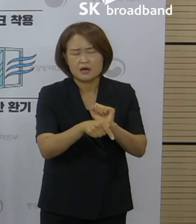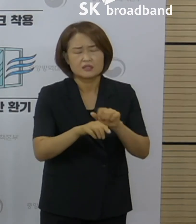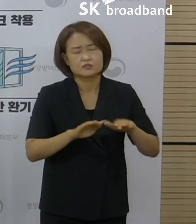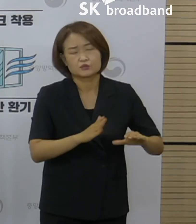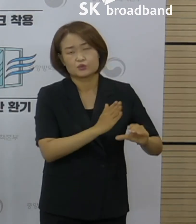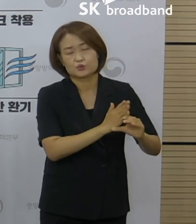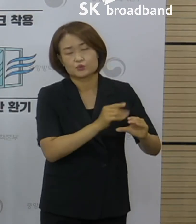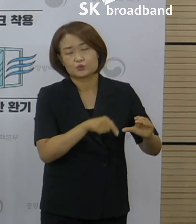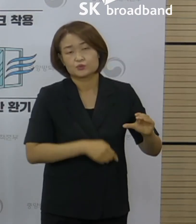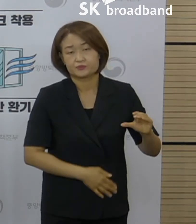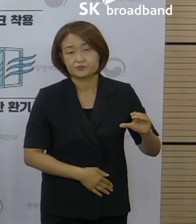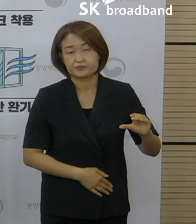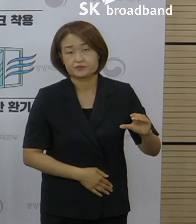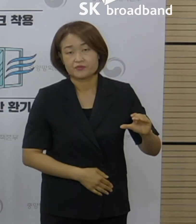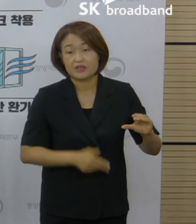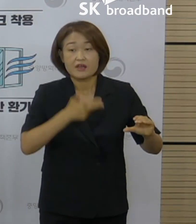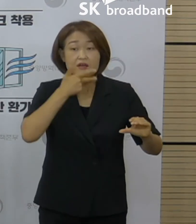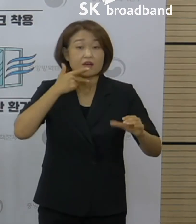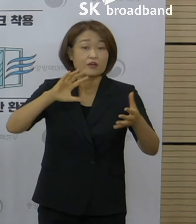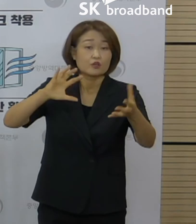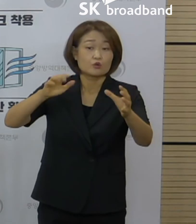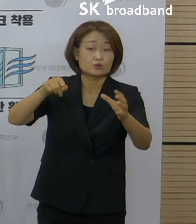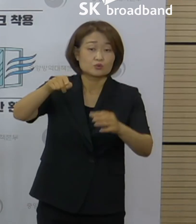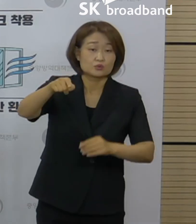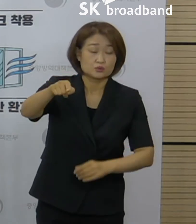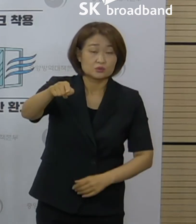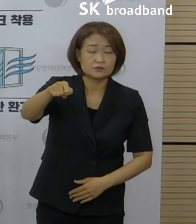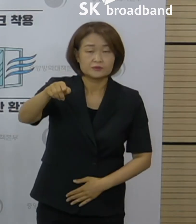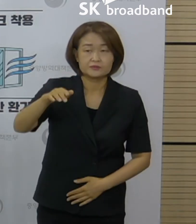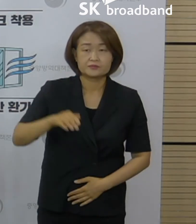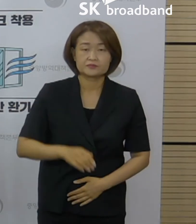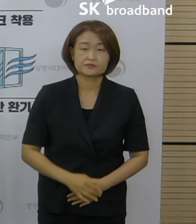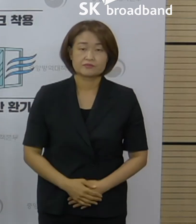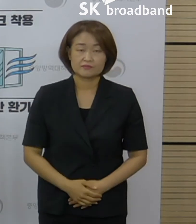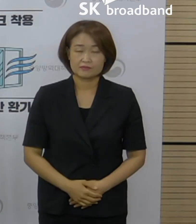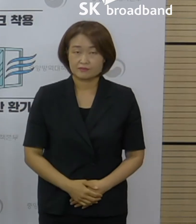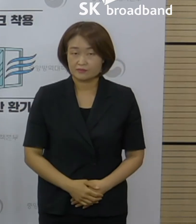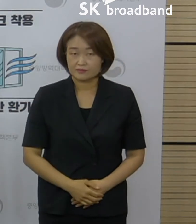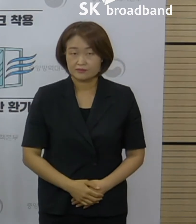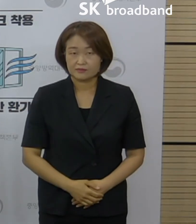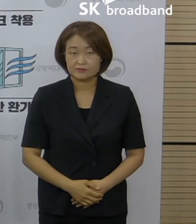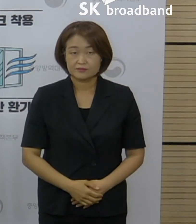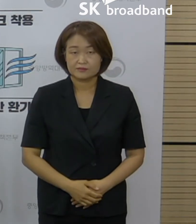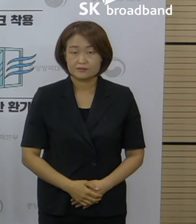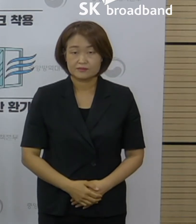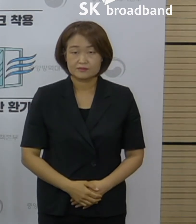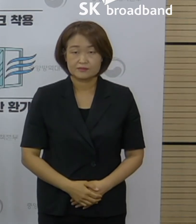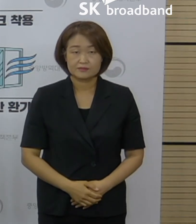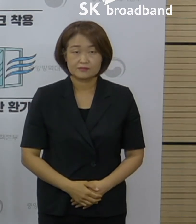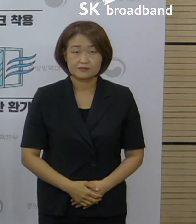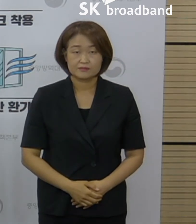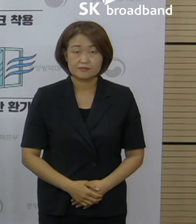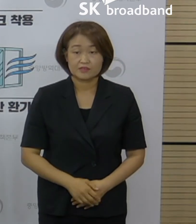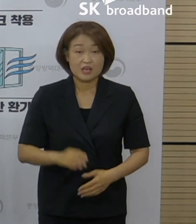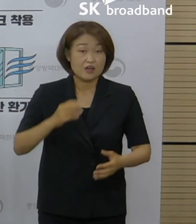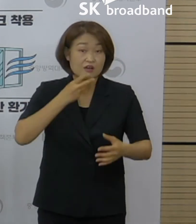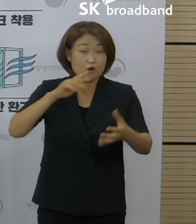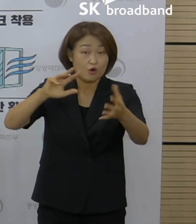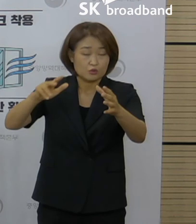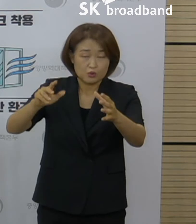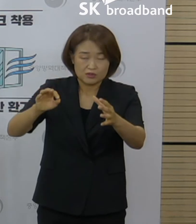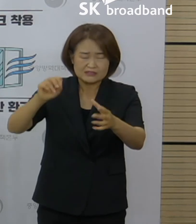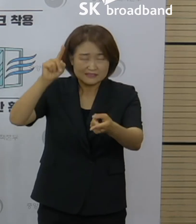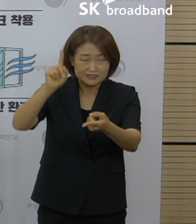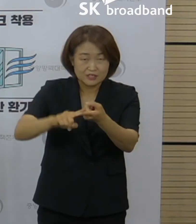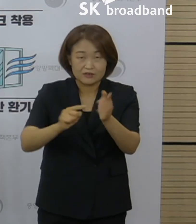있습니다. 지금 영국이 최근에 특별히 그 뭐 영국의 그 보고서를 보면 그대로